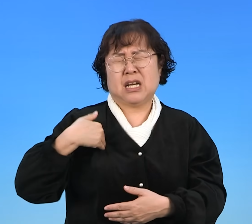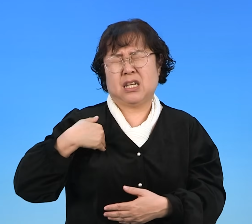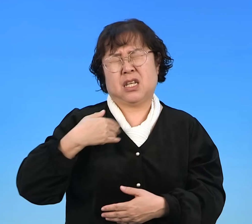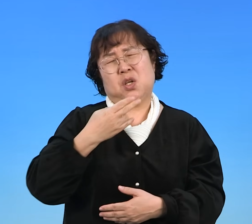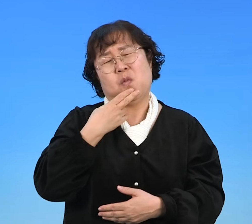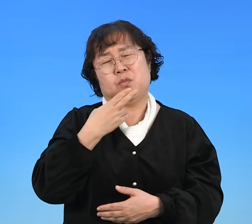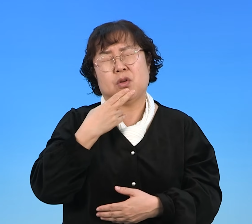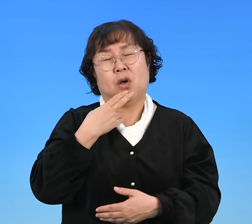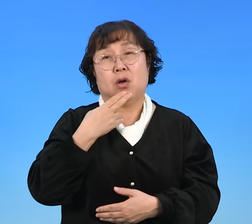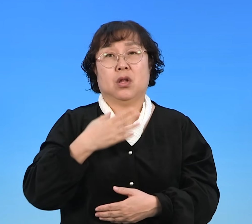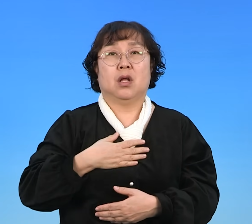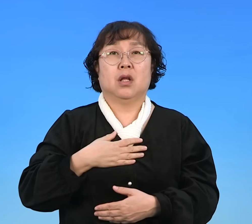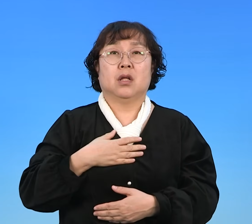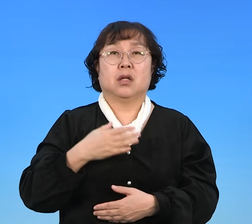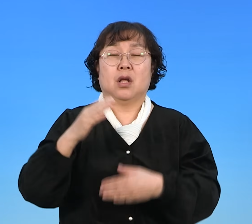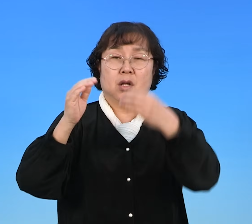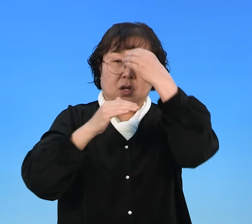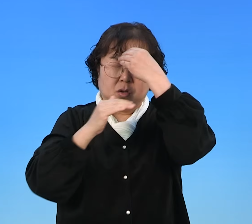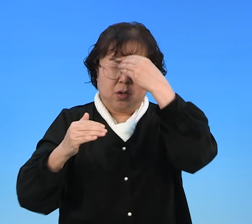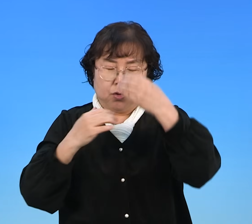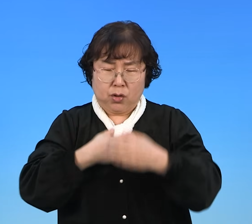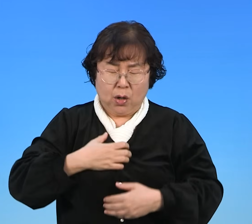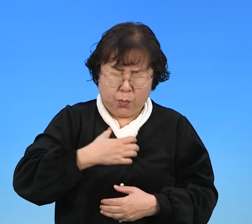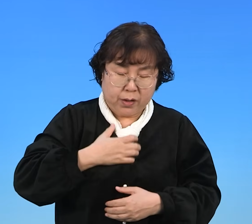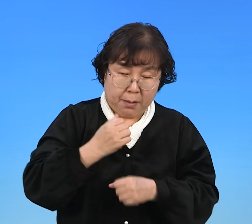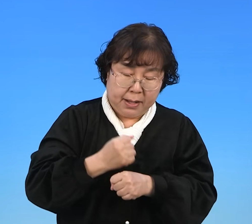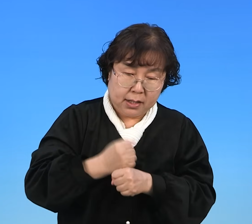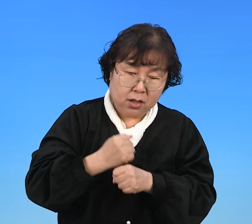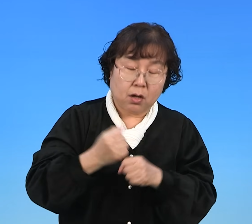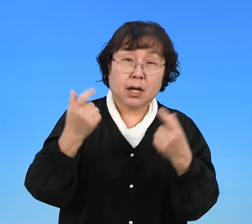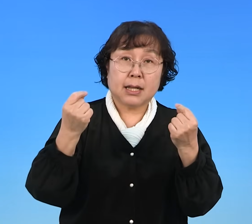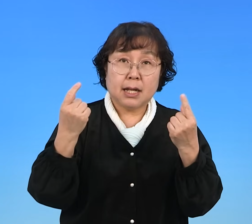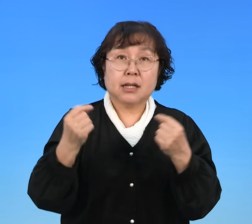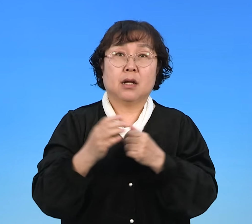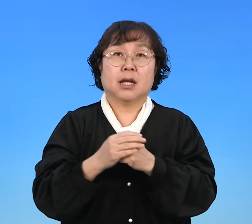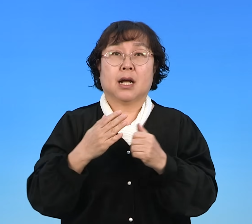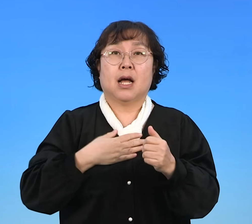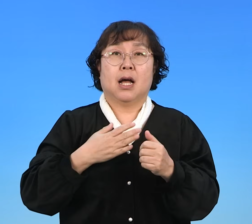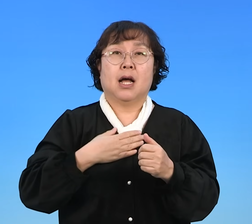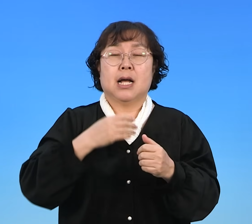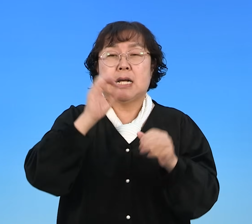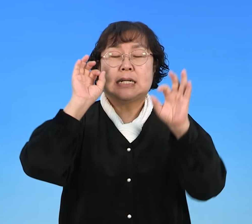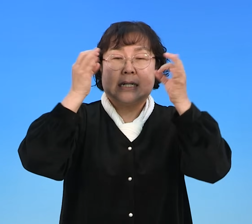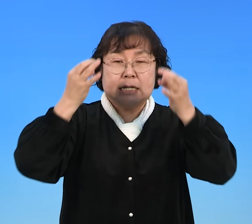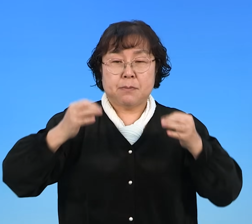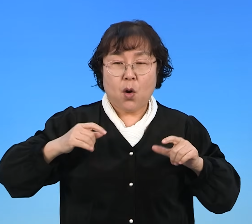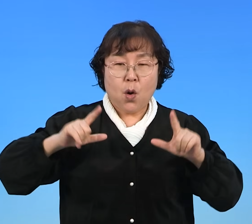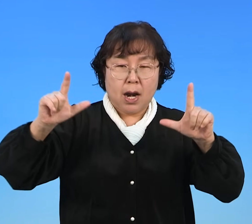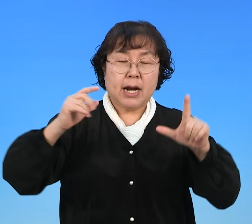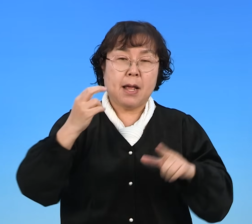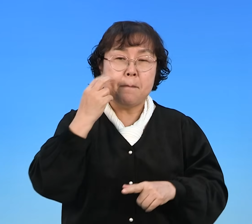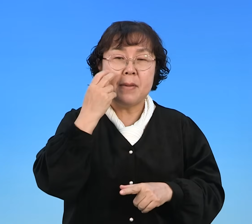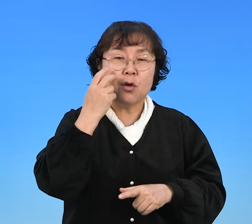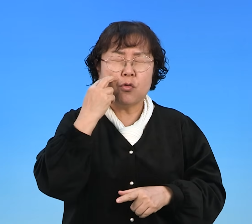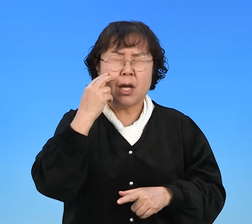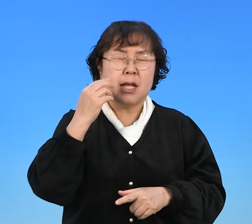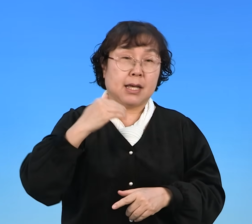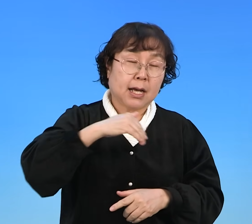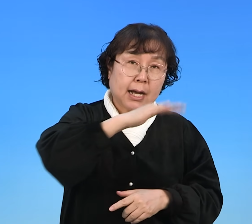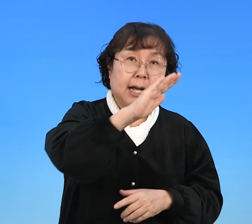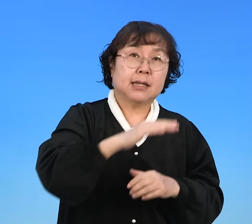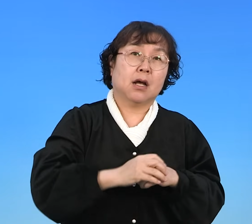거 결과가 될 것 같아서, 그래서 제가 이제 주중에 금요일 날 시카고로 가서